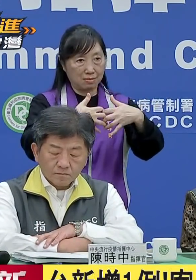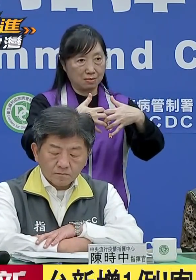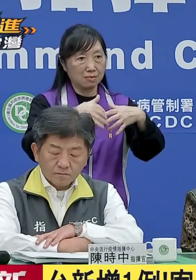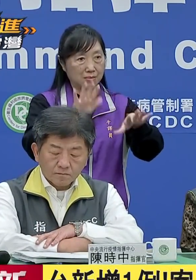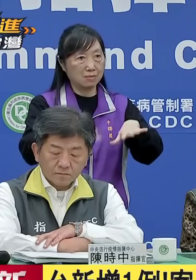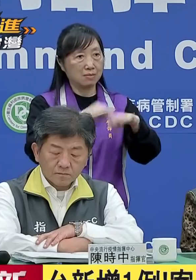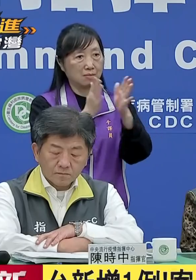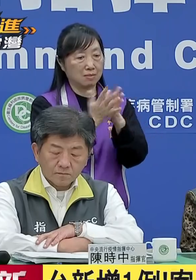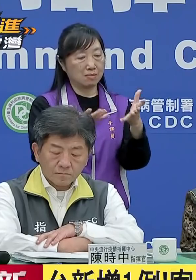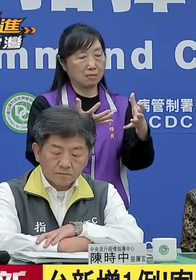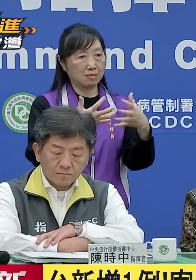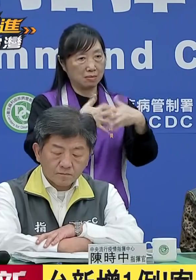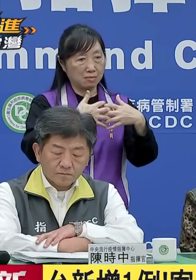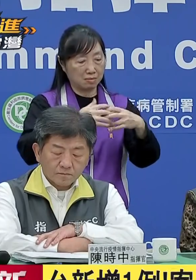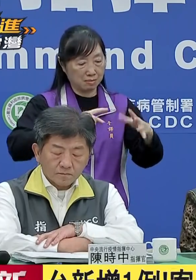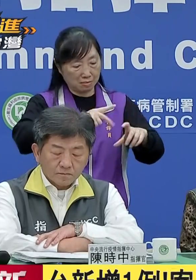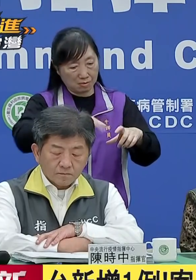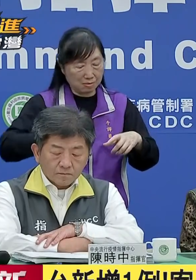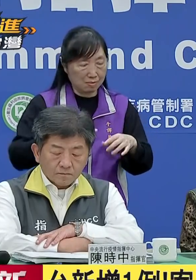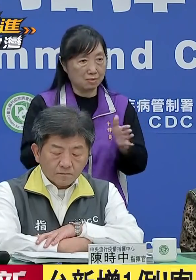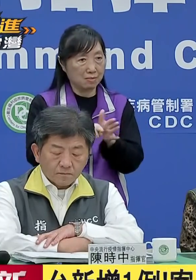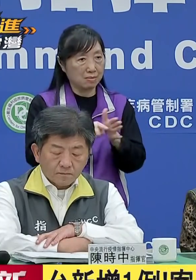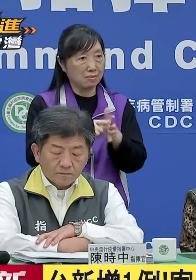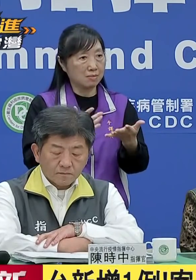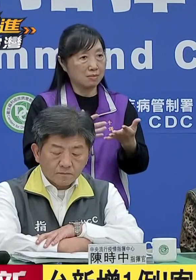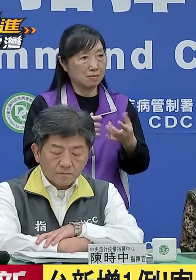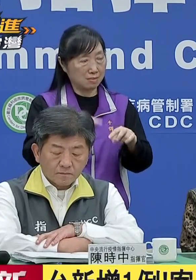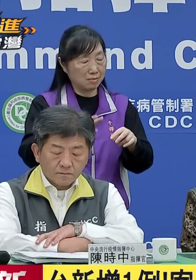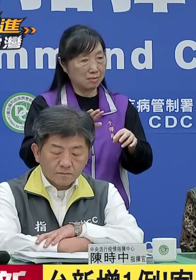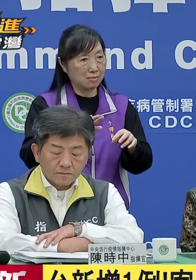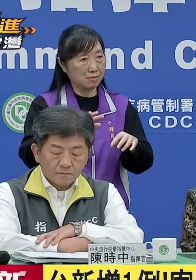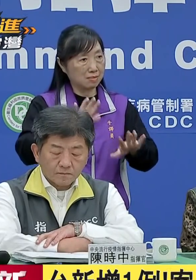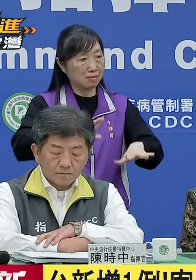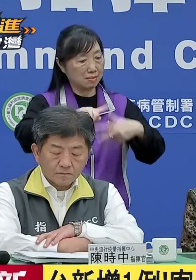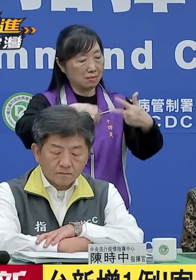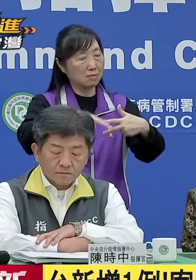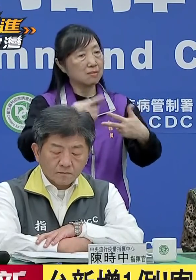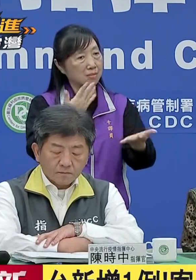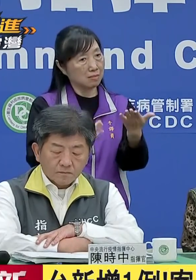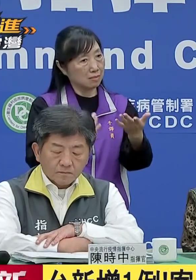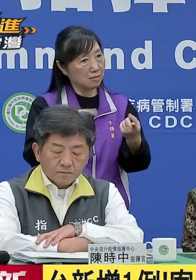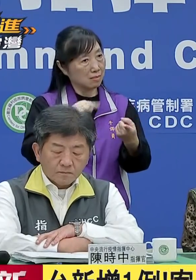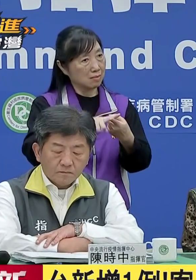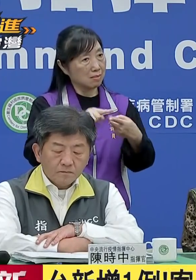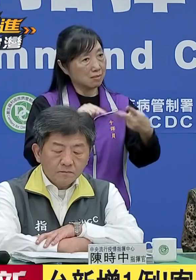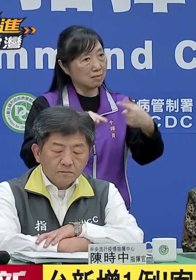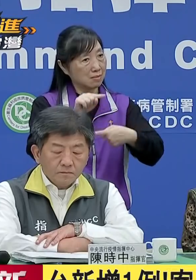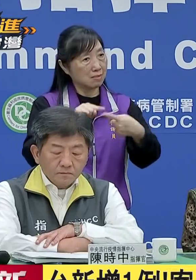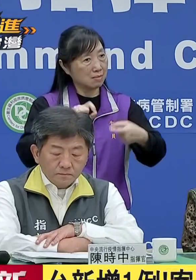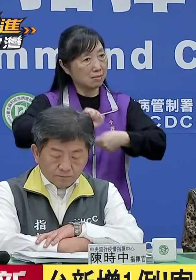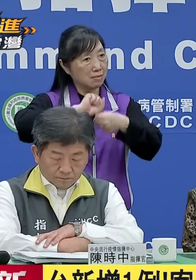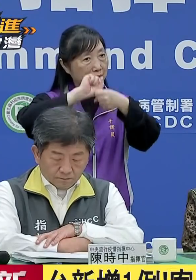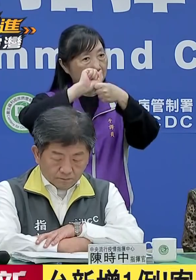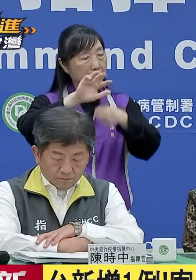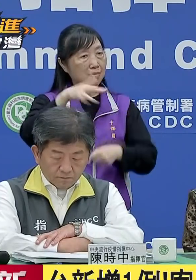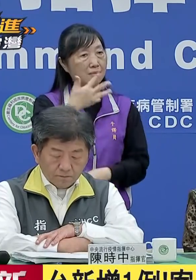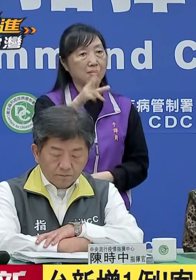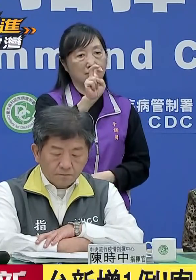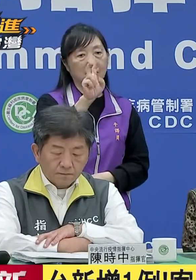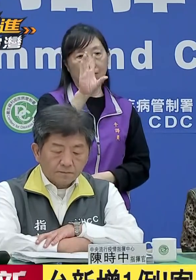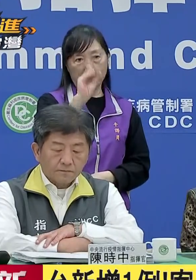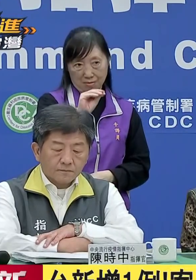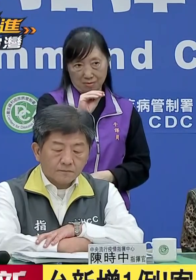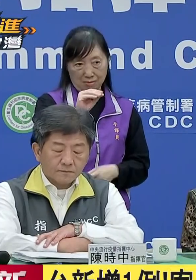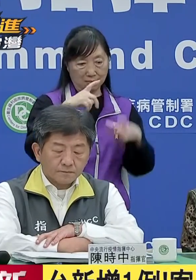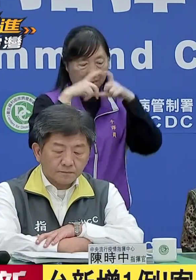在装机调校当中哦。那这个礼拜呢，应该平均可以达到